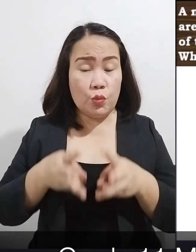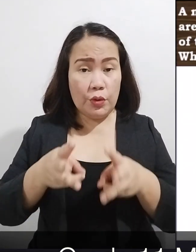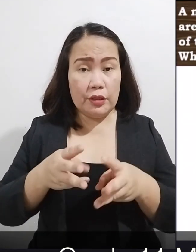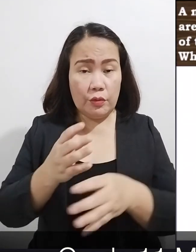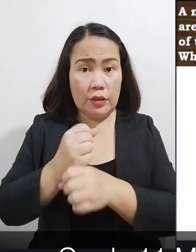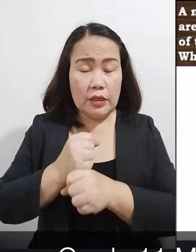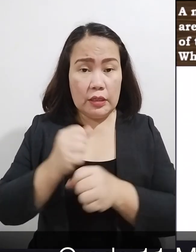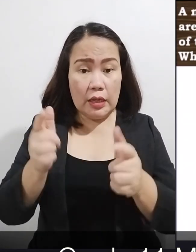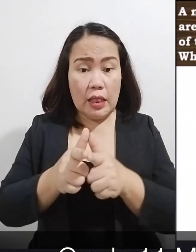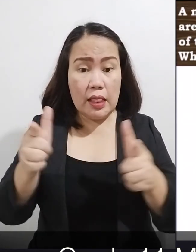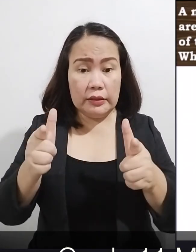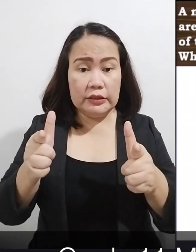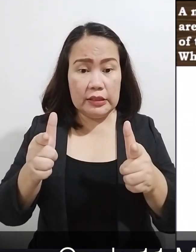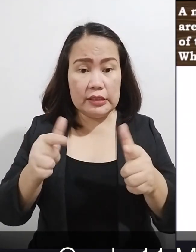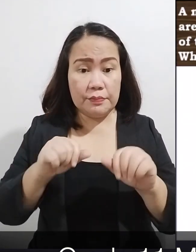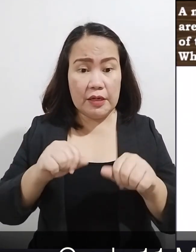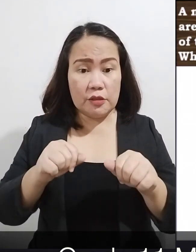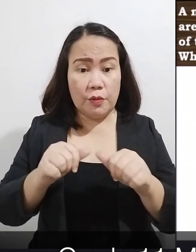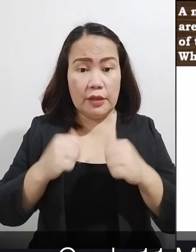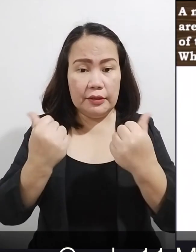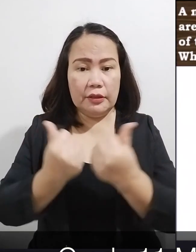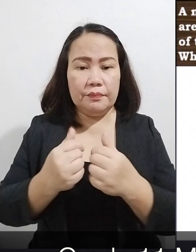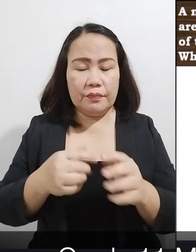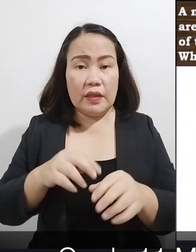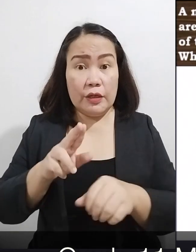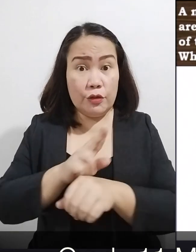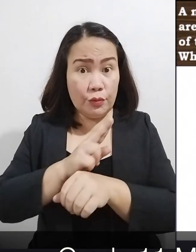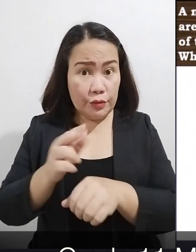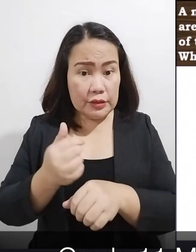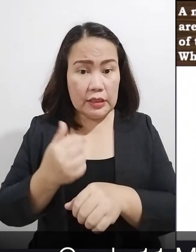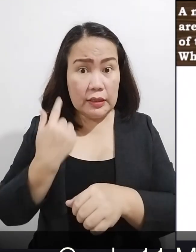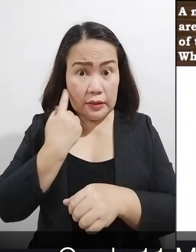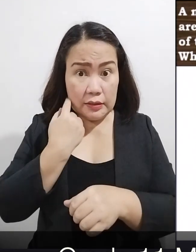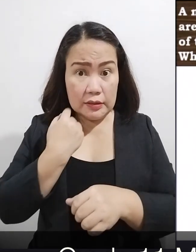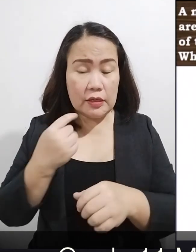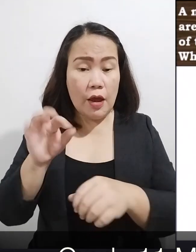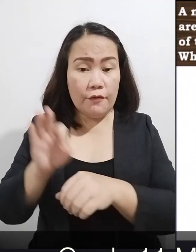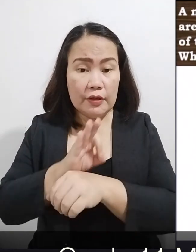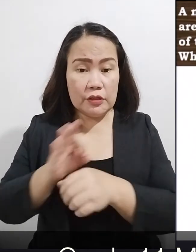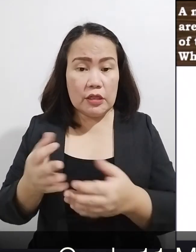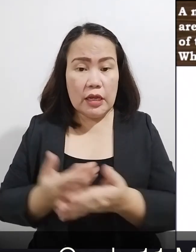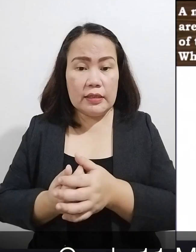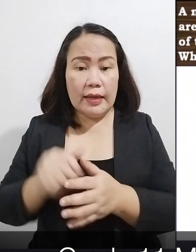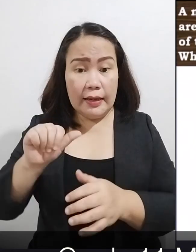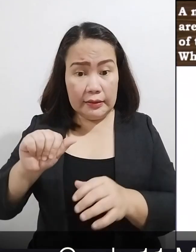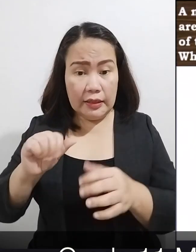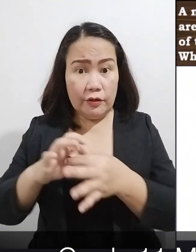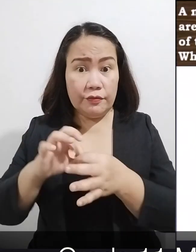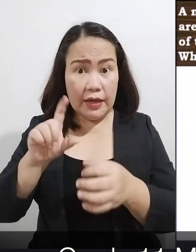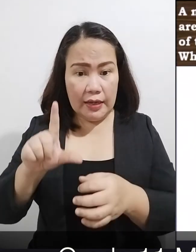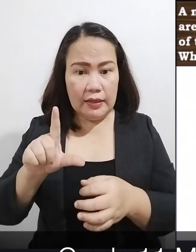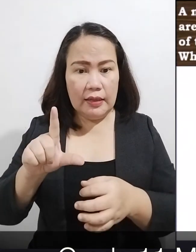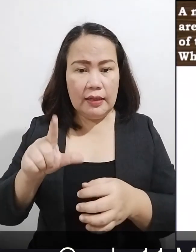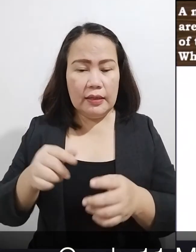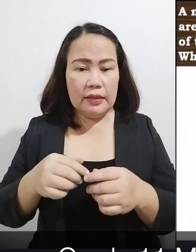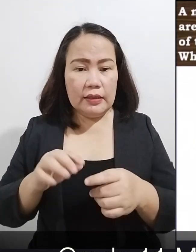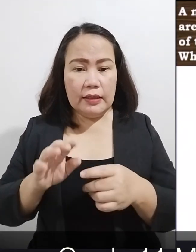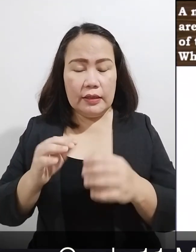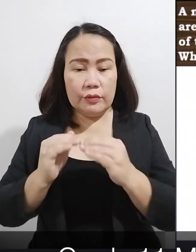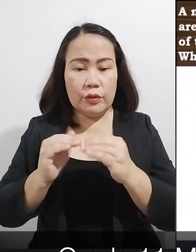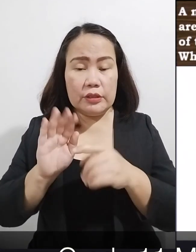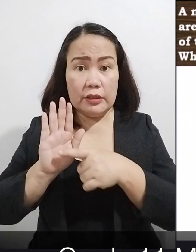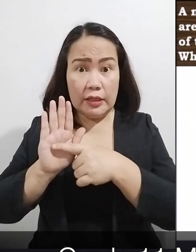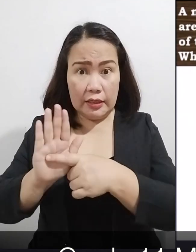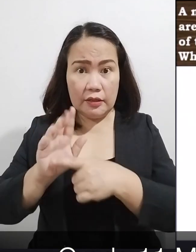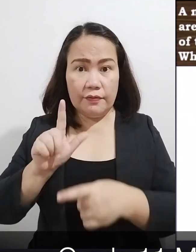ay gamit yung kaninang function, kung saan yung area ay nakadepende sa length. So, that is equal to